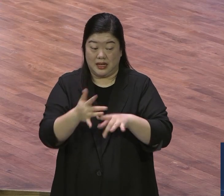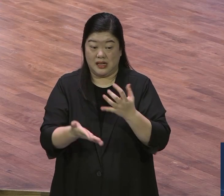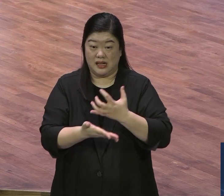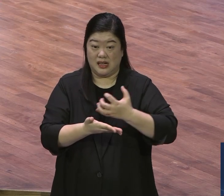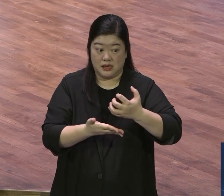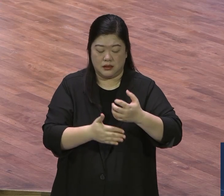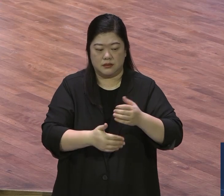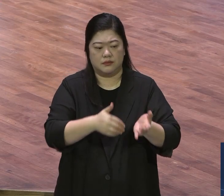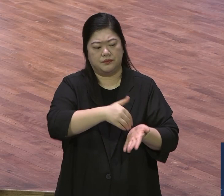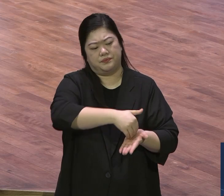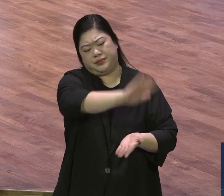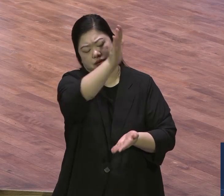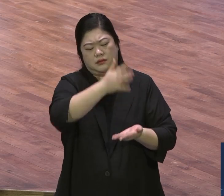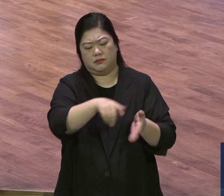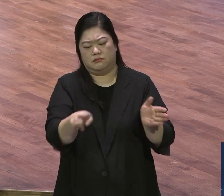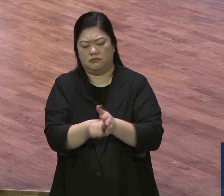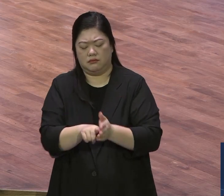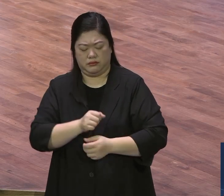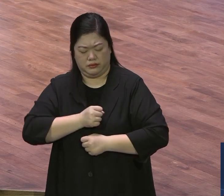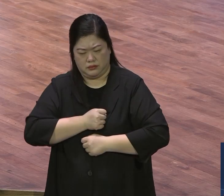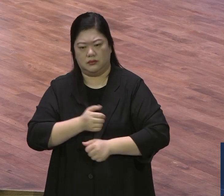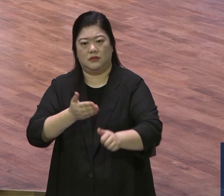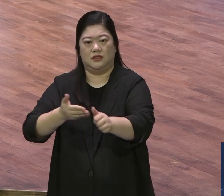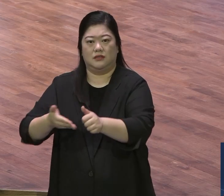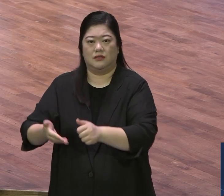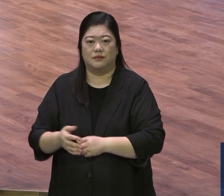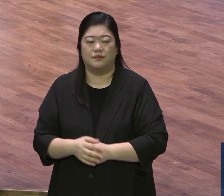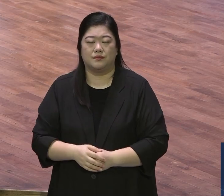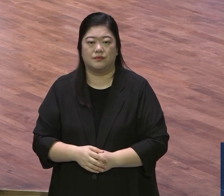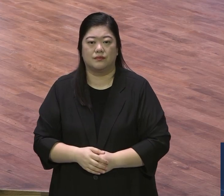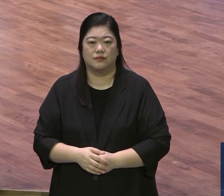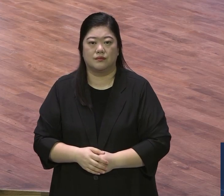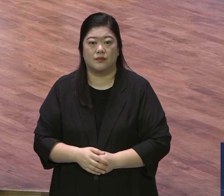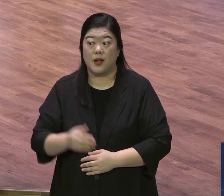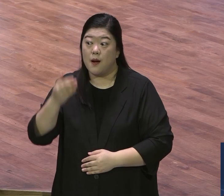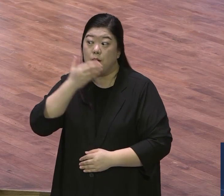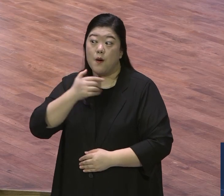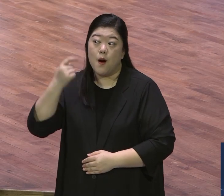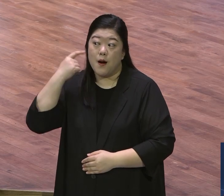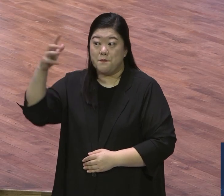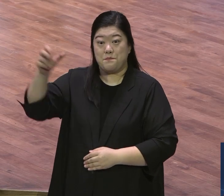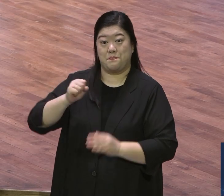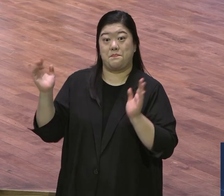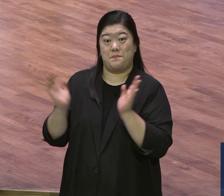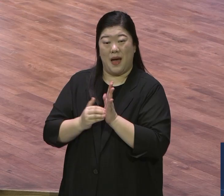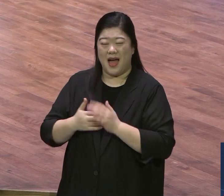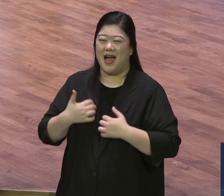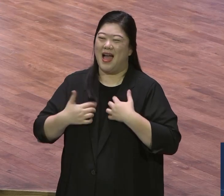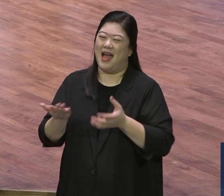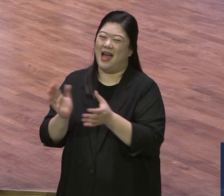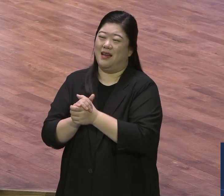보금 받았는데 옛날에 종교생활 그대로 못 깨질 필요가 없는 거예요.